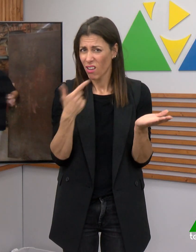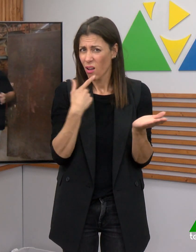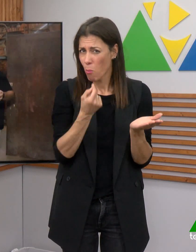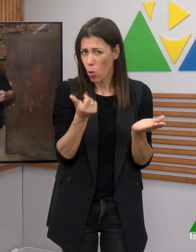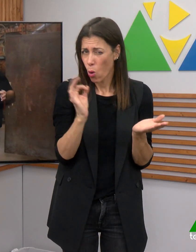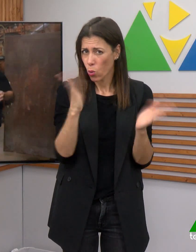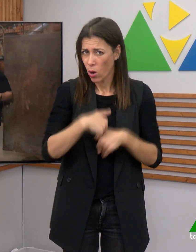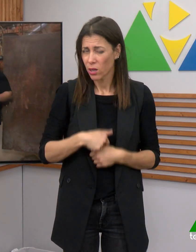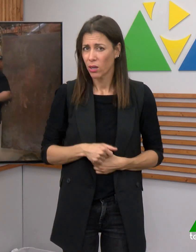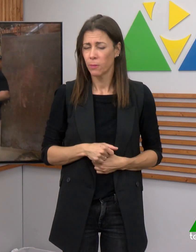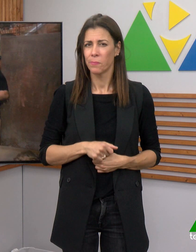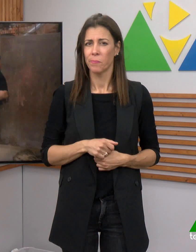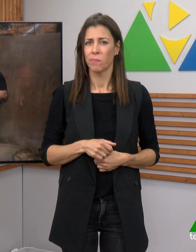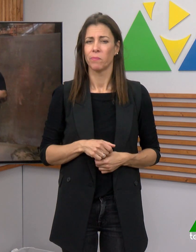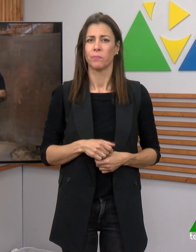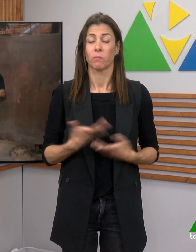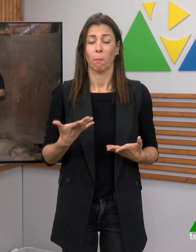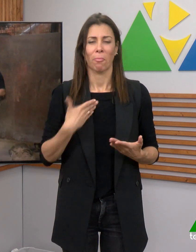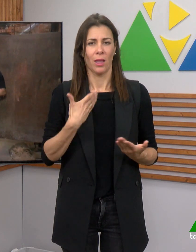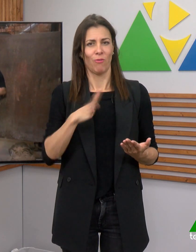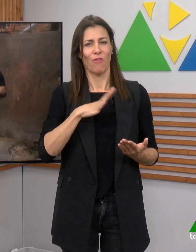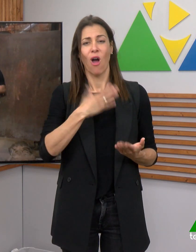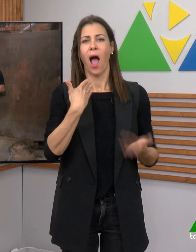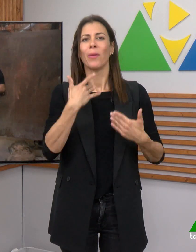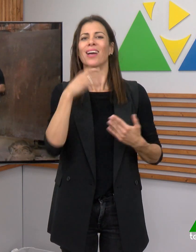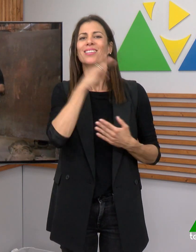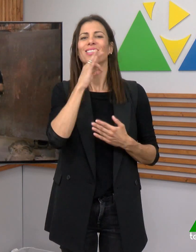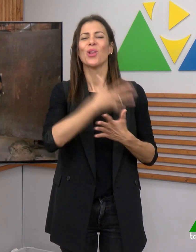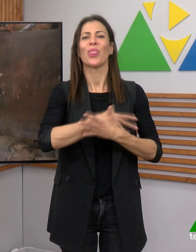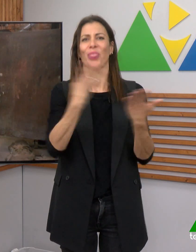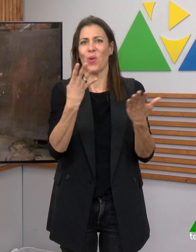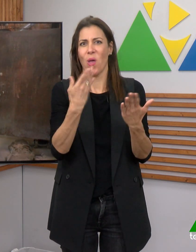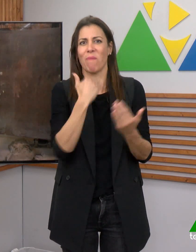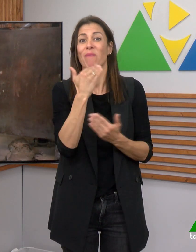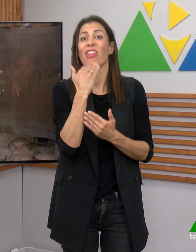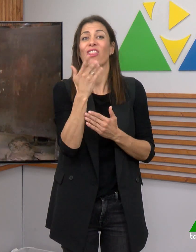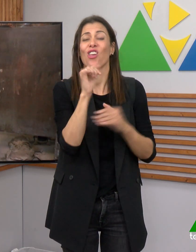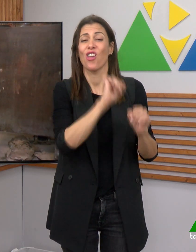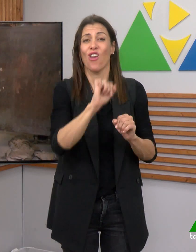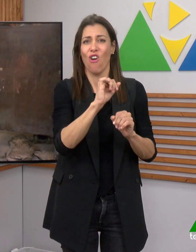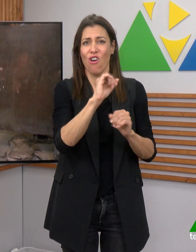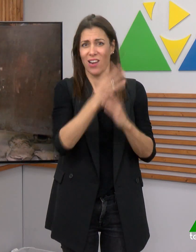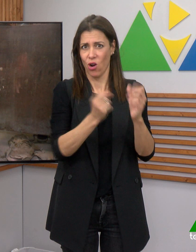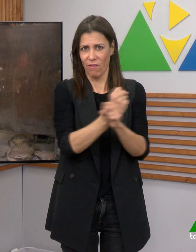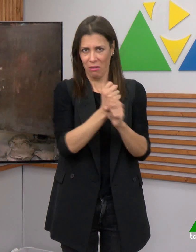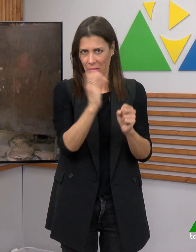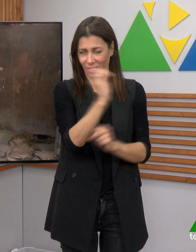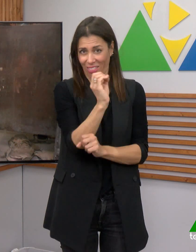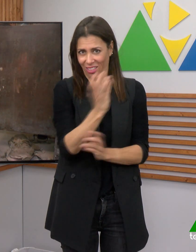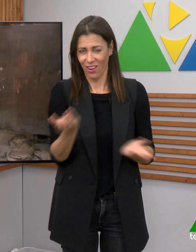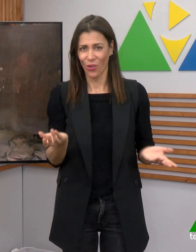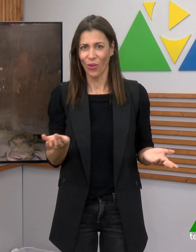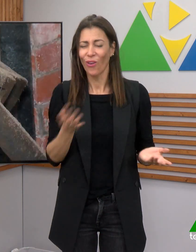ninguno. Cuando hablamos del siglo XIX y prevención de riesgos laborales, es cero. Es decir, que con lo cual aquí habría las